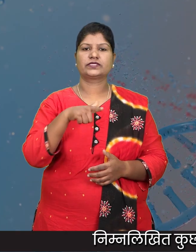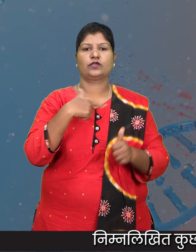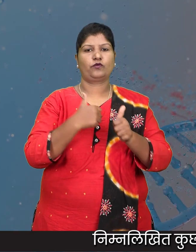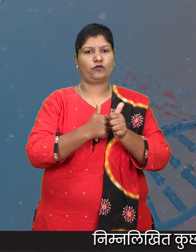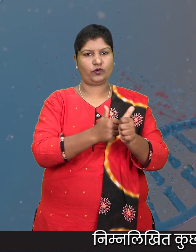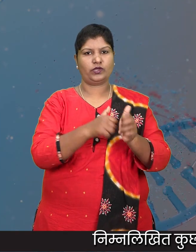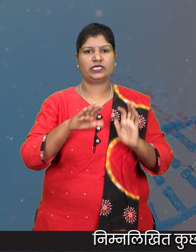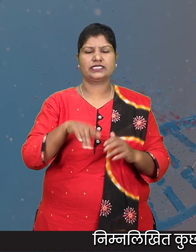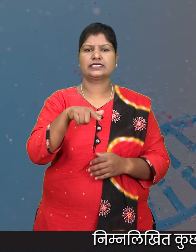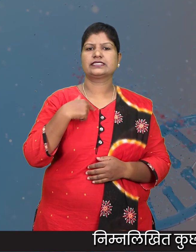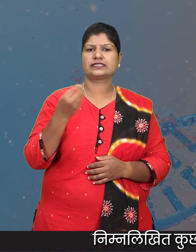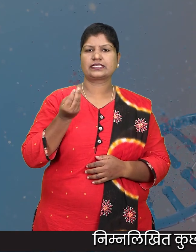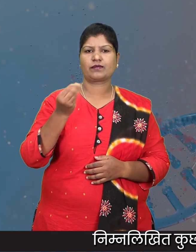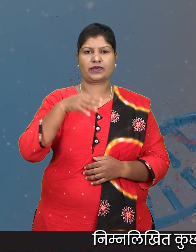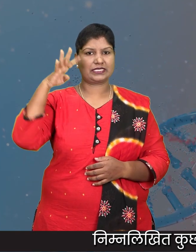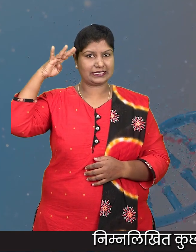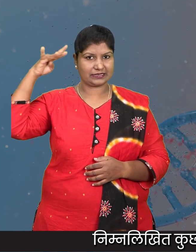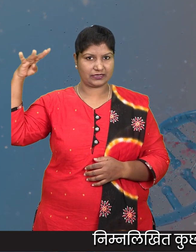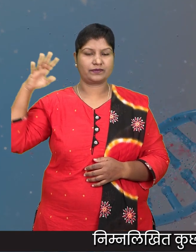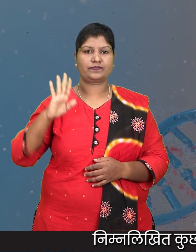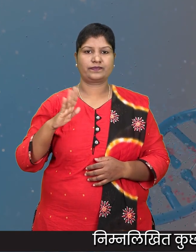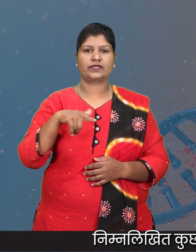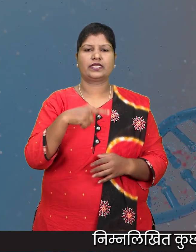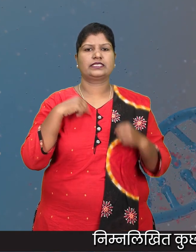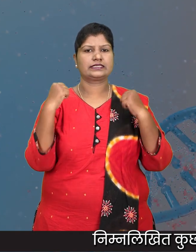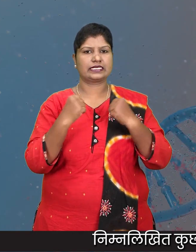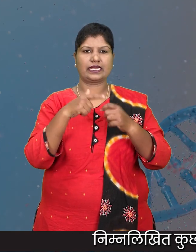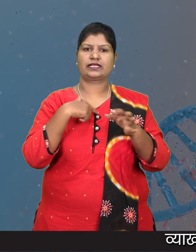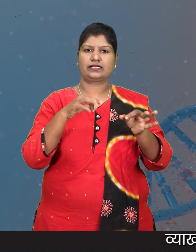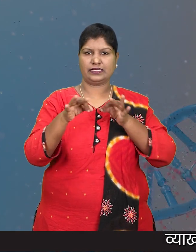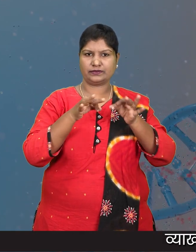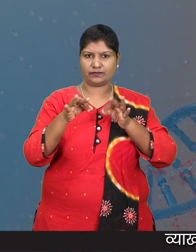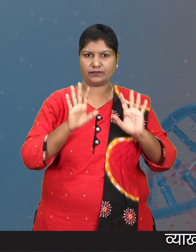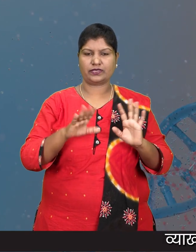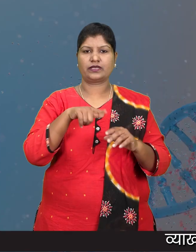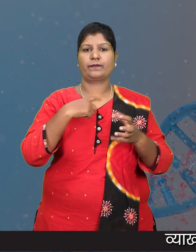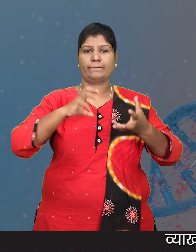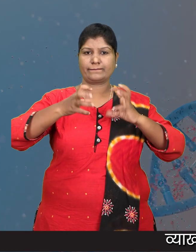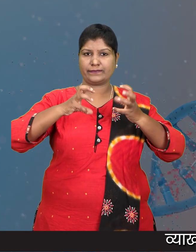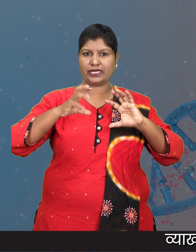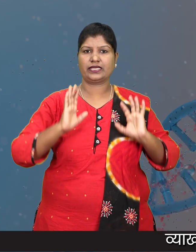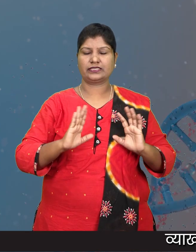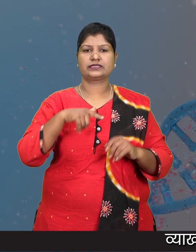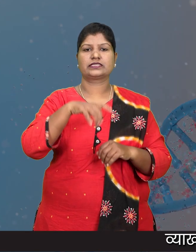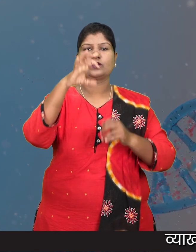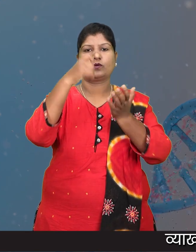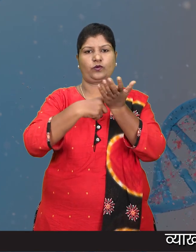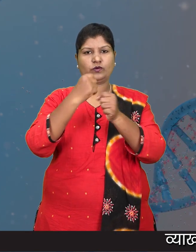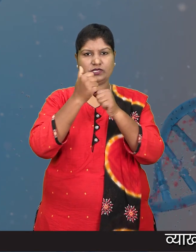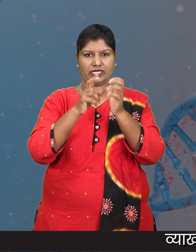निम्नलिखित कुछ सिद्धांत हैं जो जैविक विकास के तंत्र की व्याख्या करने का प्रयास करते हैं।